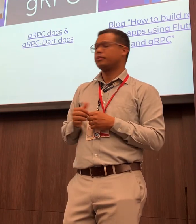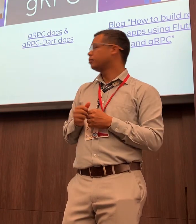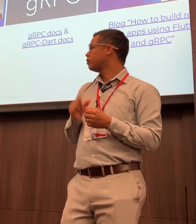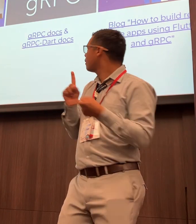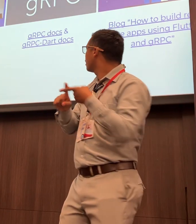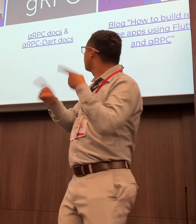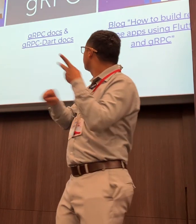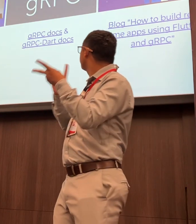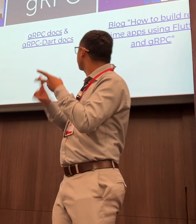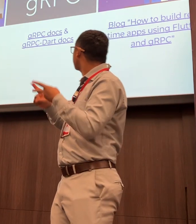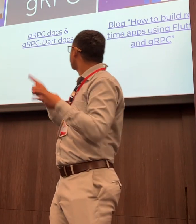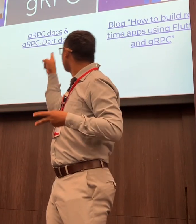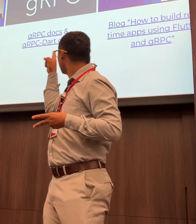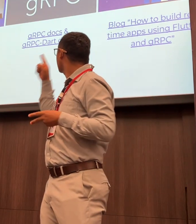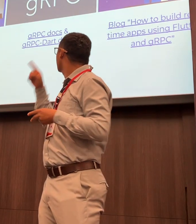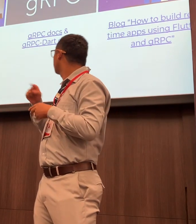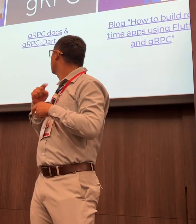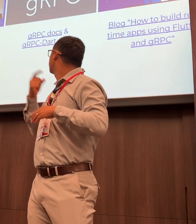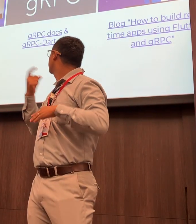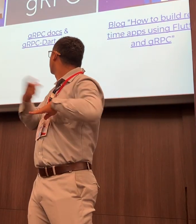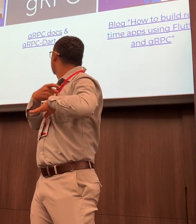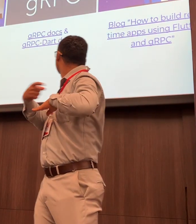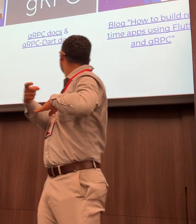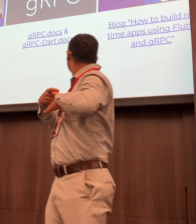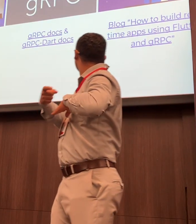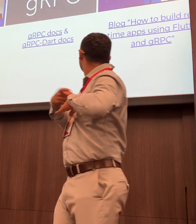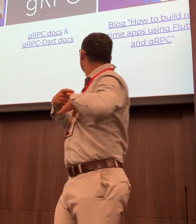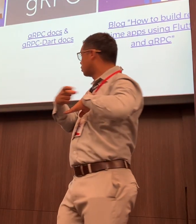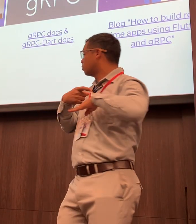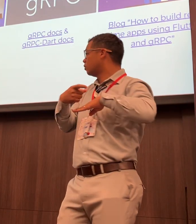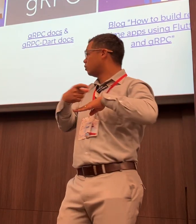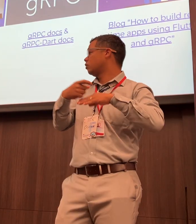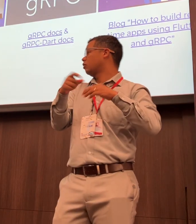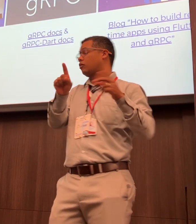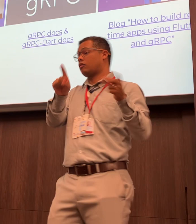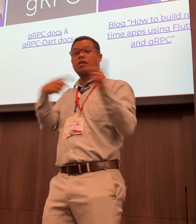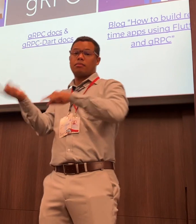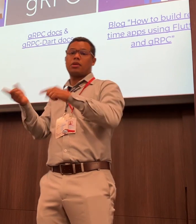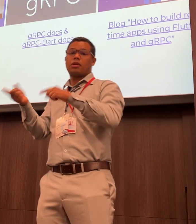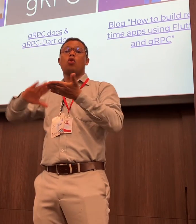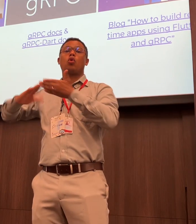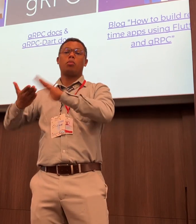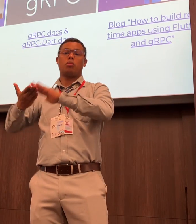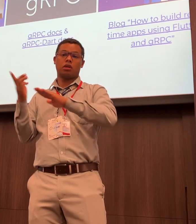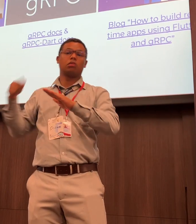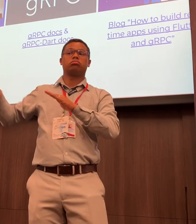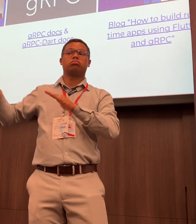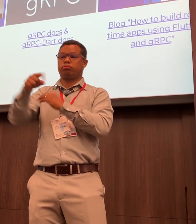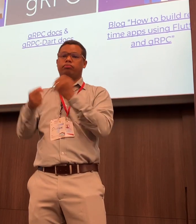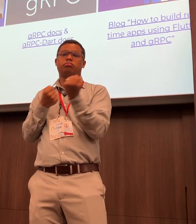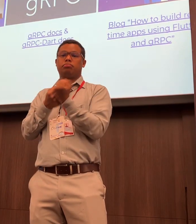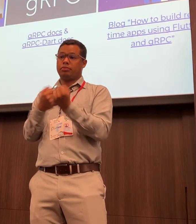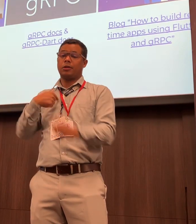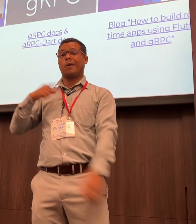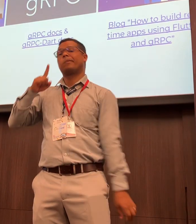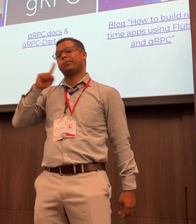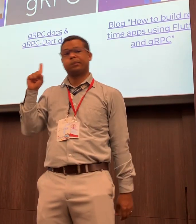buena. Tenemos documentación de Google y también documentación de la comunidad, que les dejé los links ahí en gRPC Dark